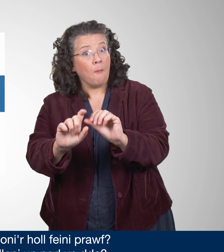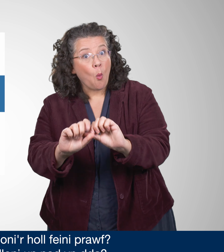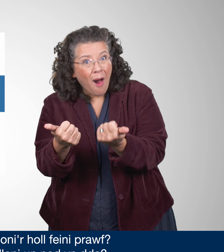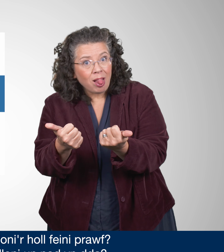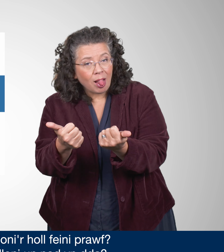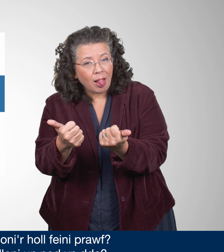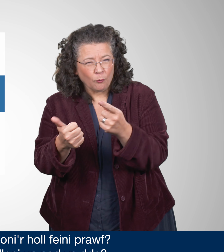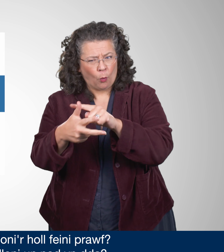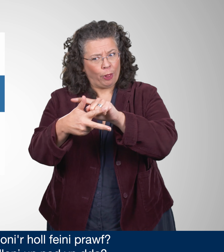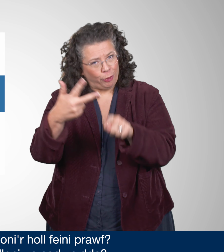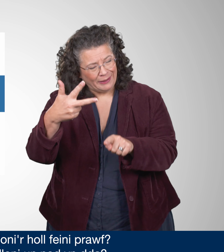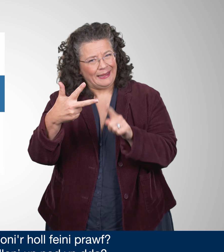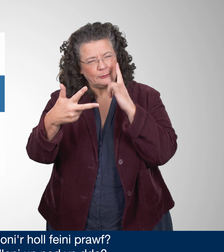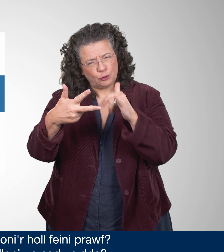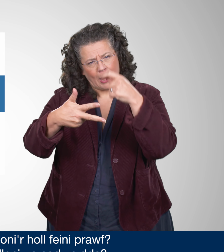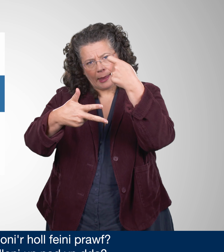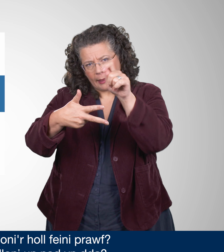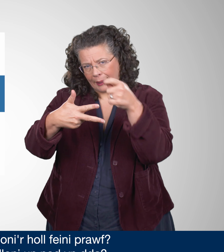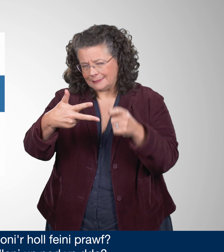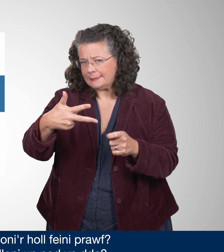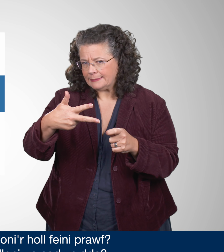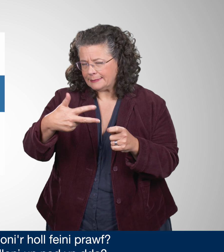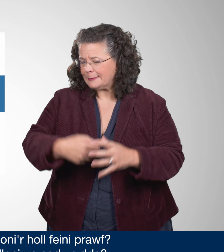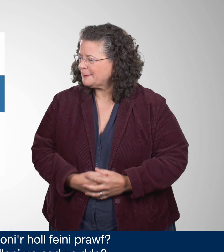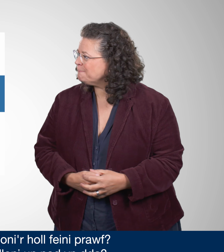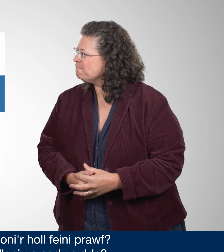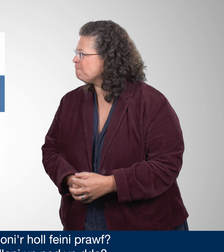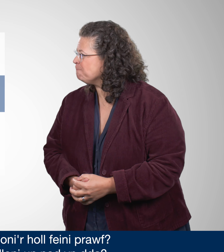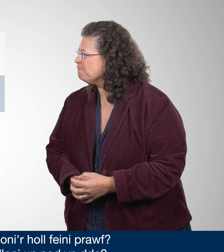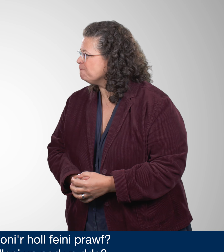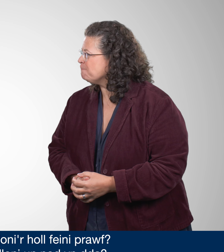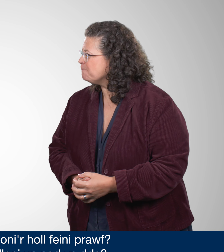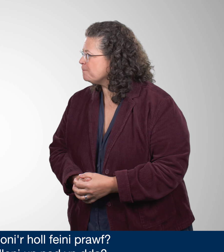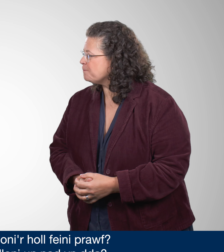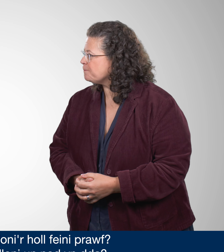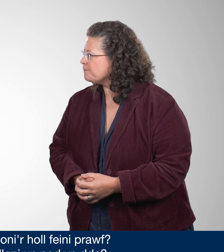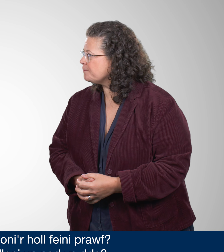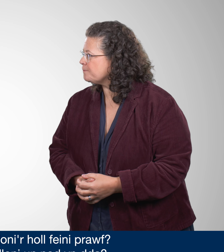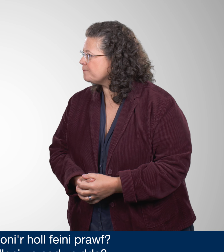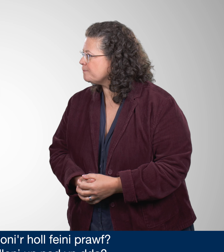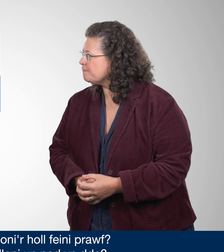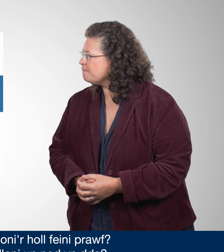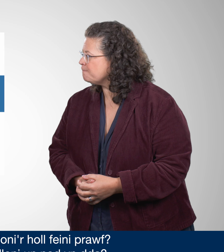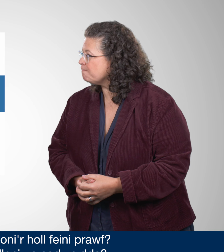A yw eich prosiect yn bodloni un nod yn dda?